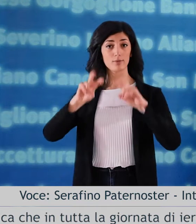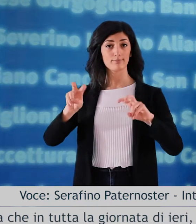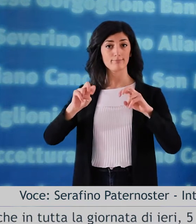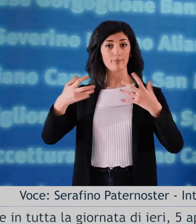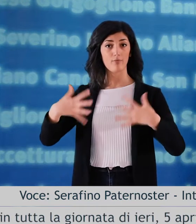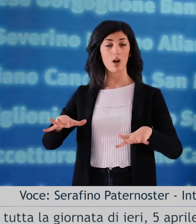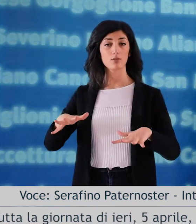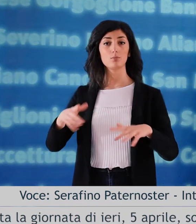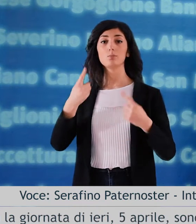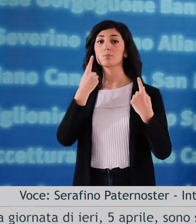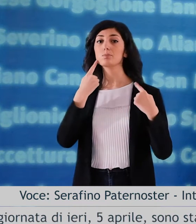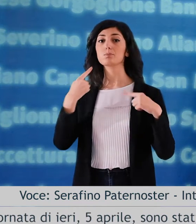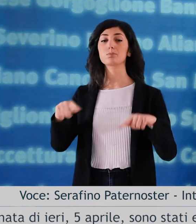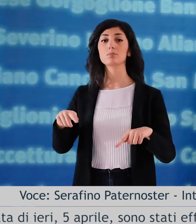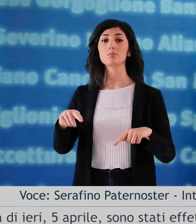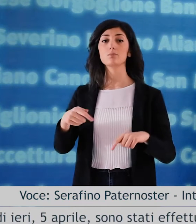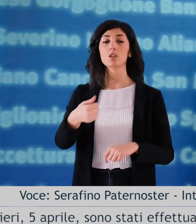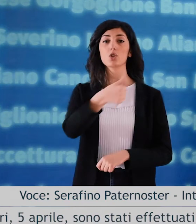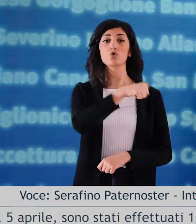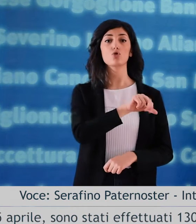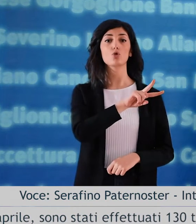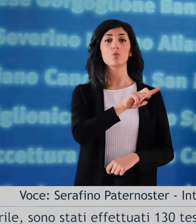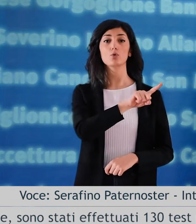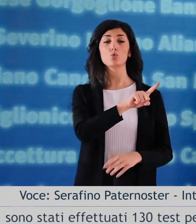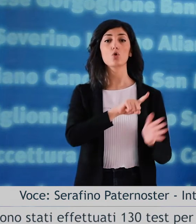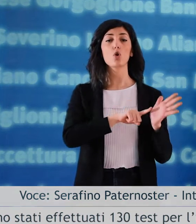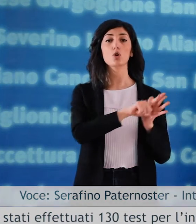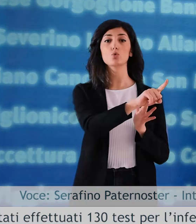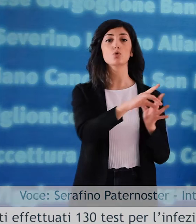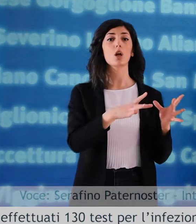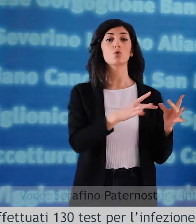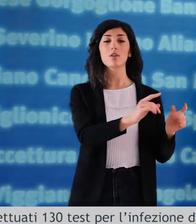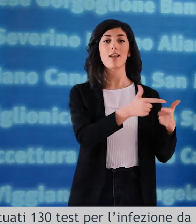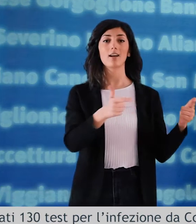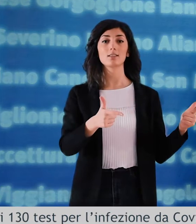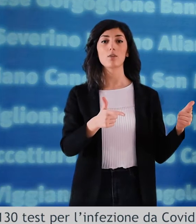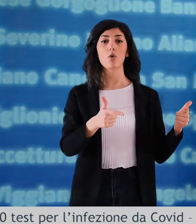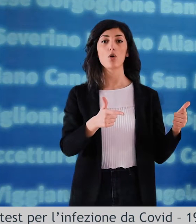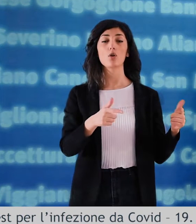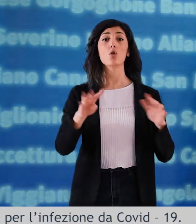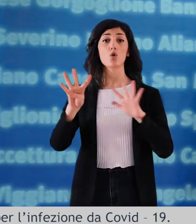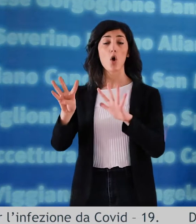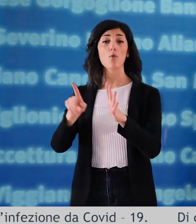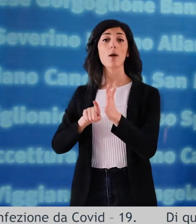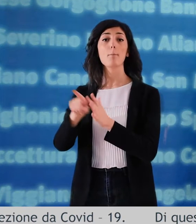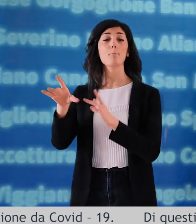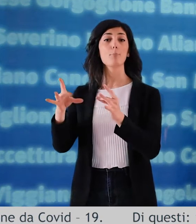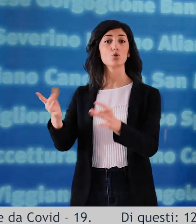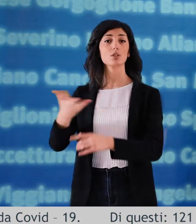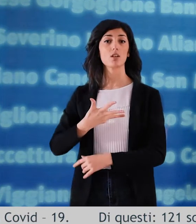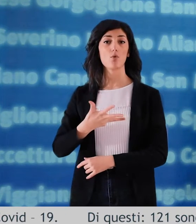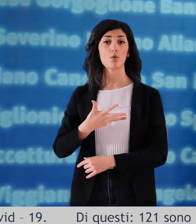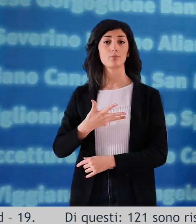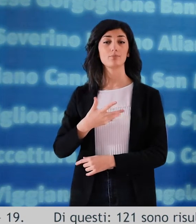19 di questi 121 sono risultati negativi e 9 positivi